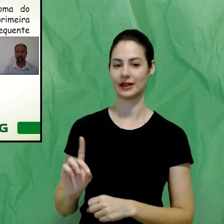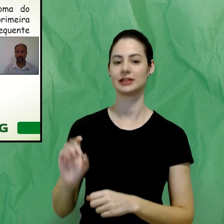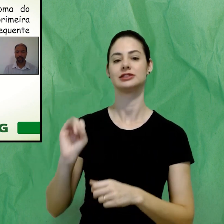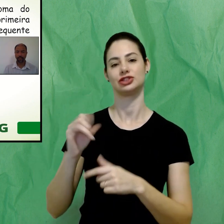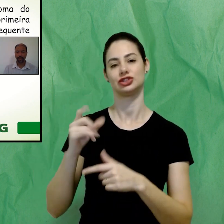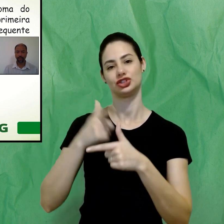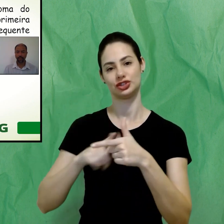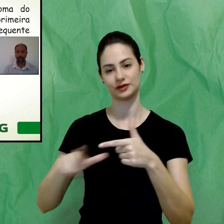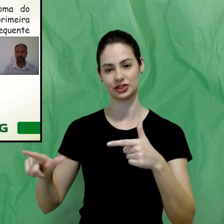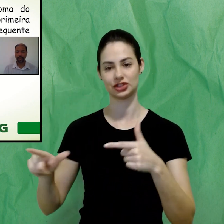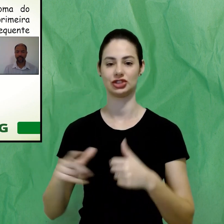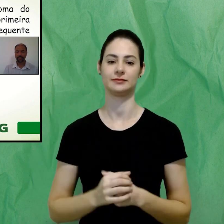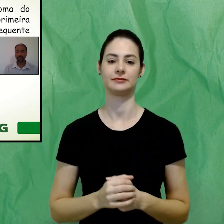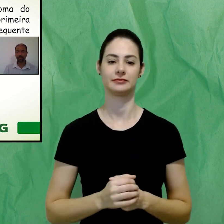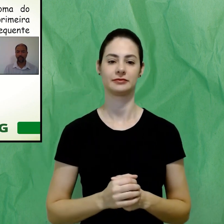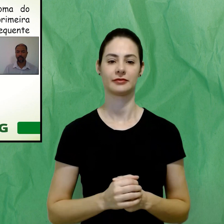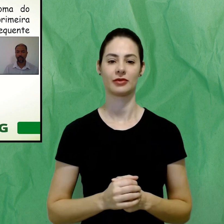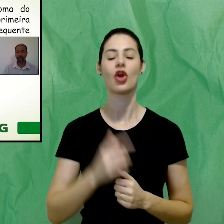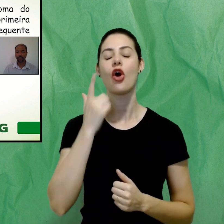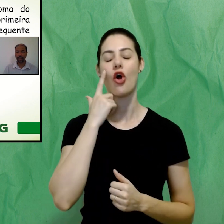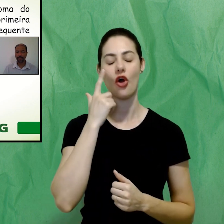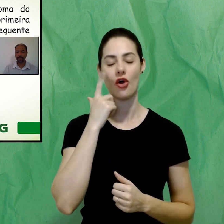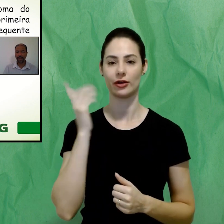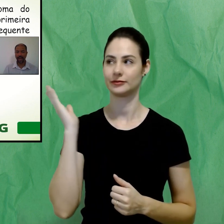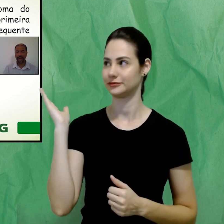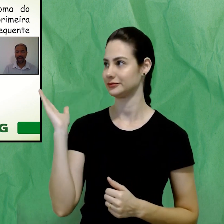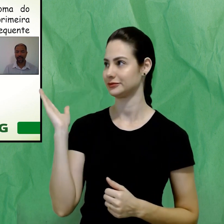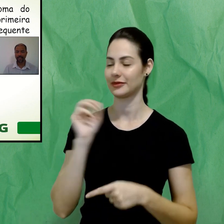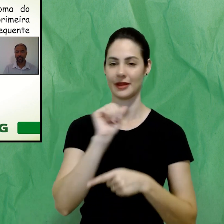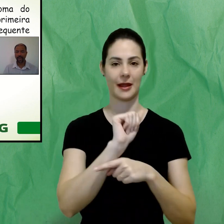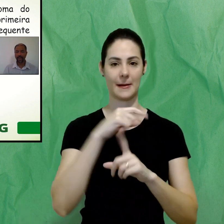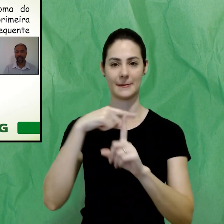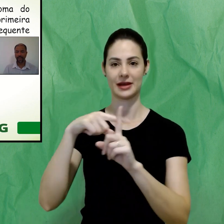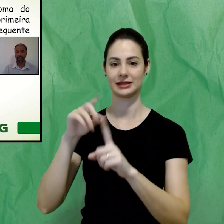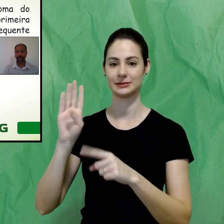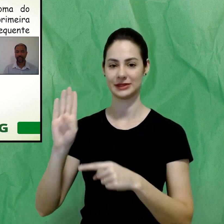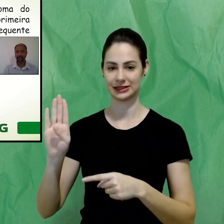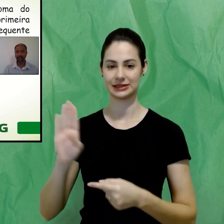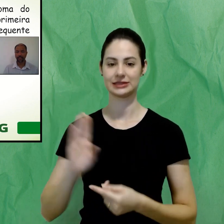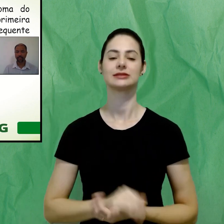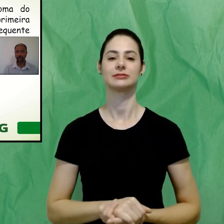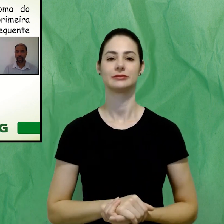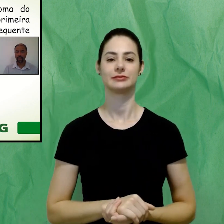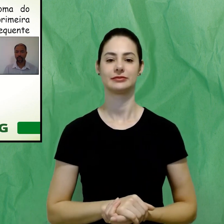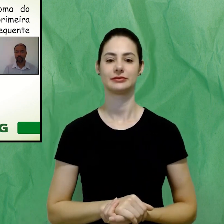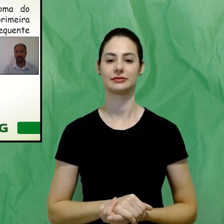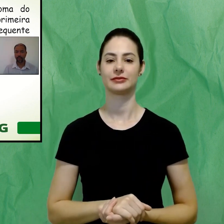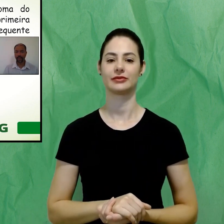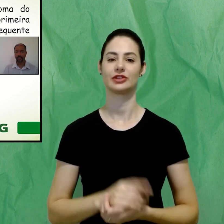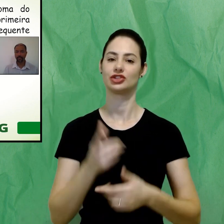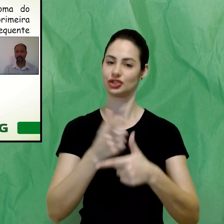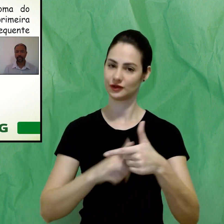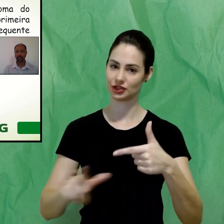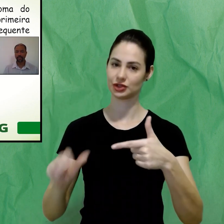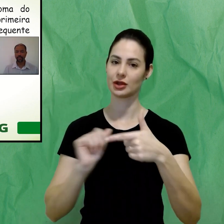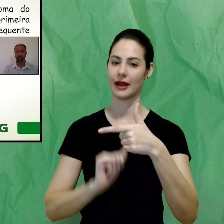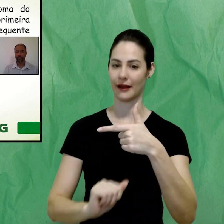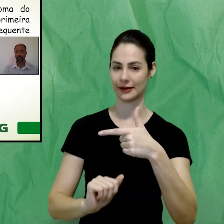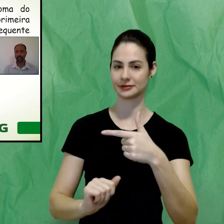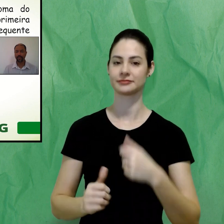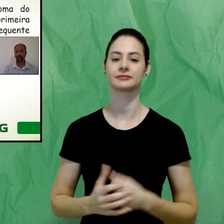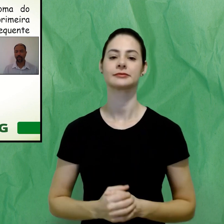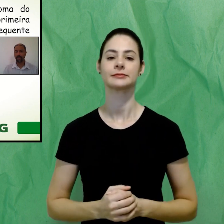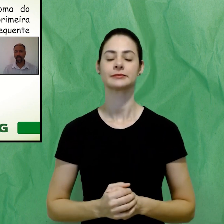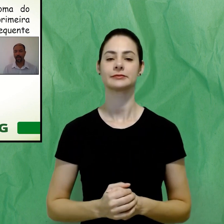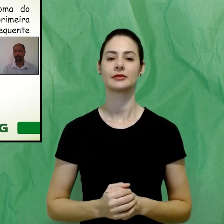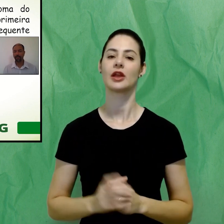e dividido pelo antecessor. Olha só, A mais B, antecessor, consequente, dividido